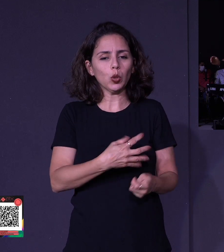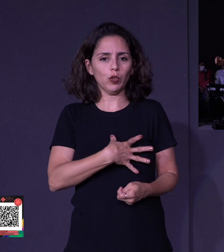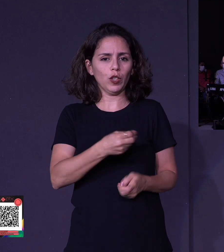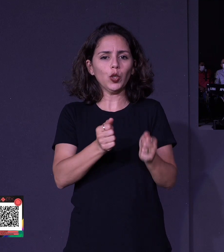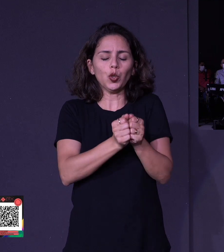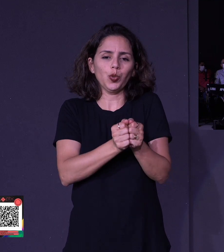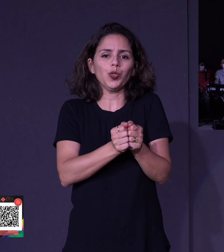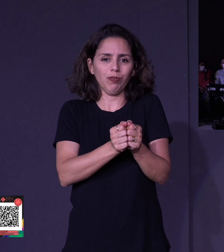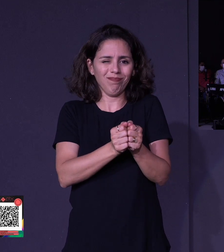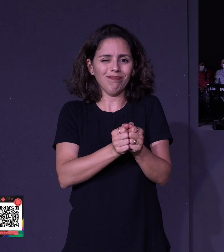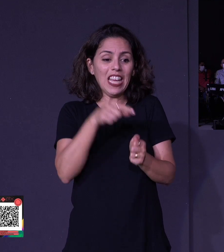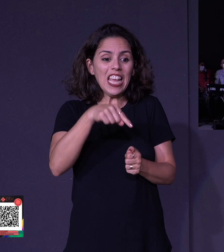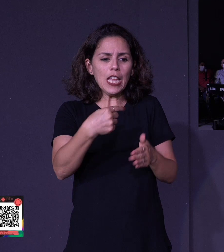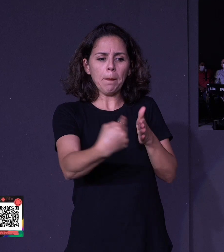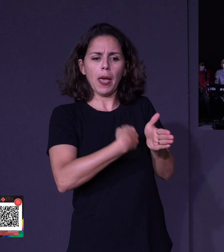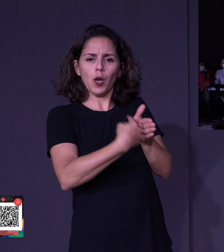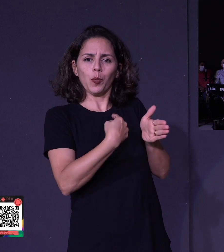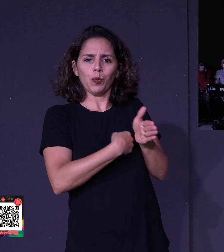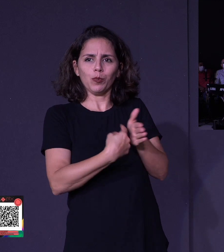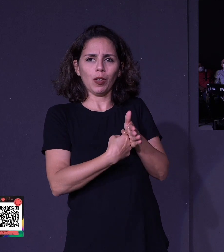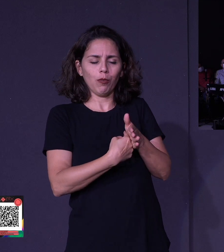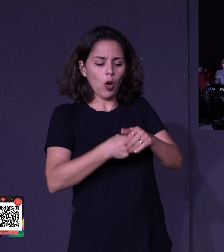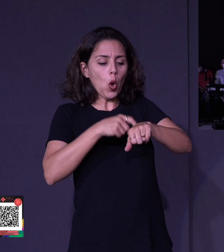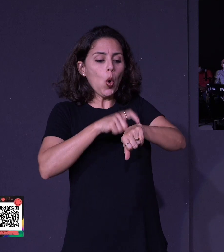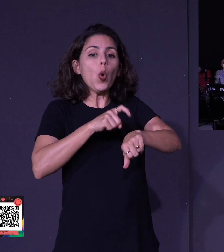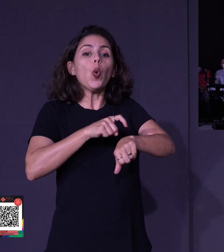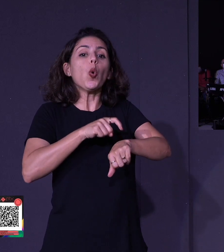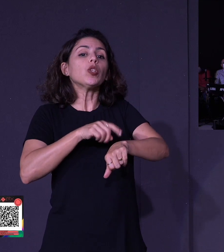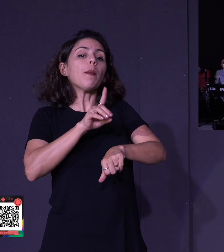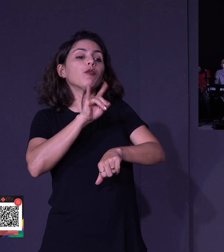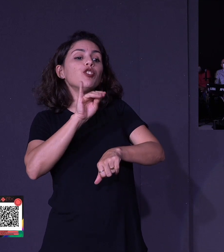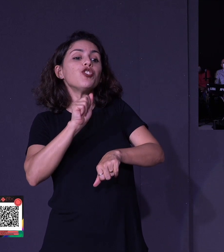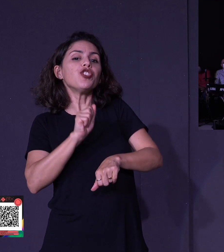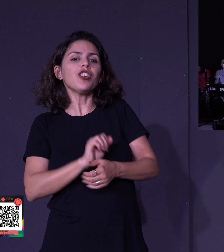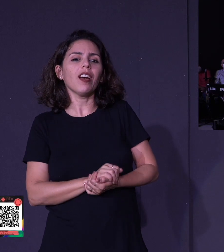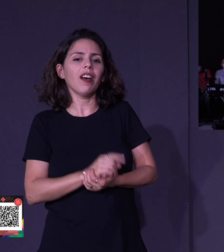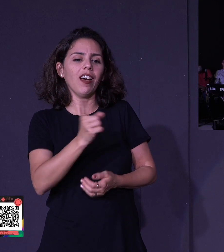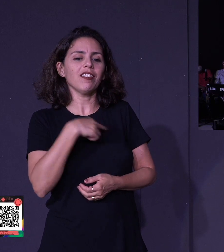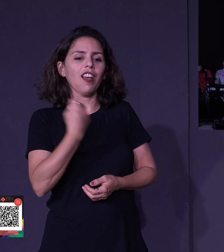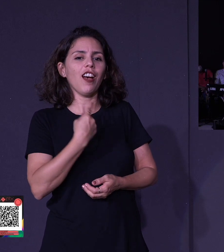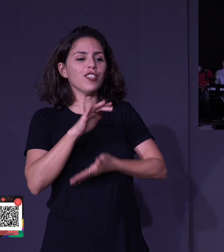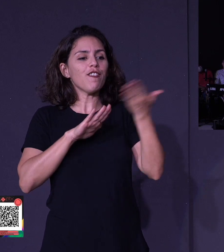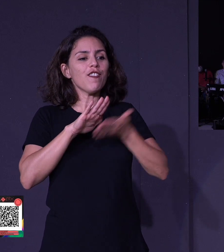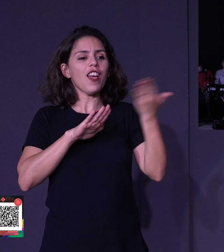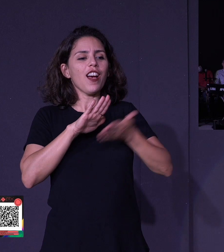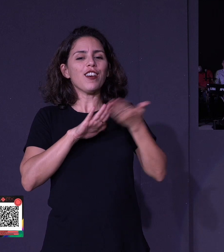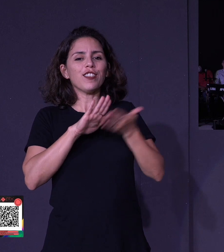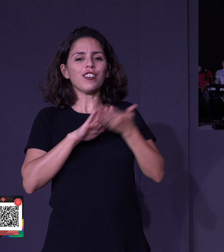vai. Cria memórias. Diga, a gente vai, em janeiro a gente vai, em nome de Jesus. A gente está precisando